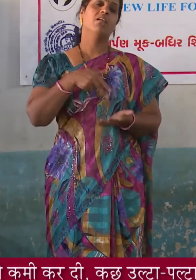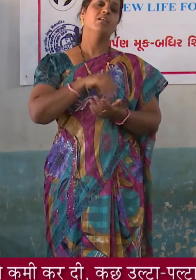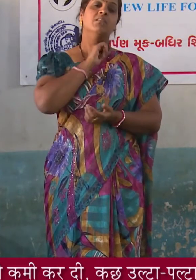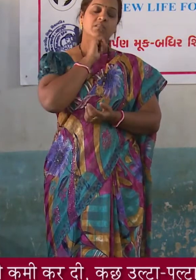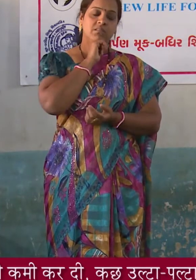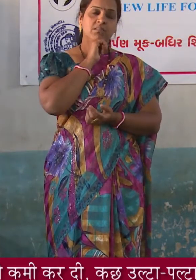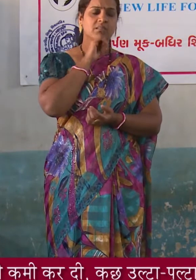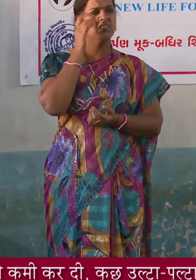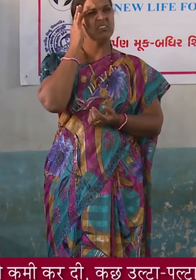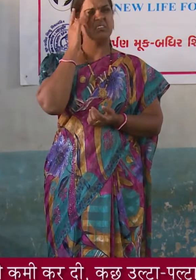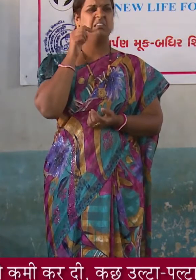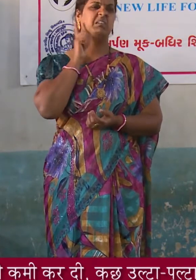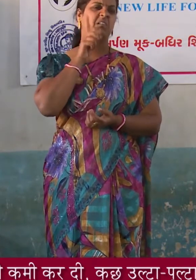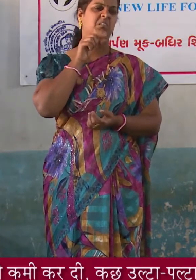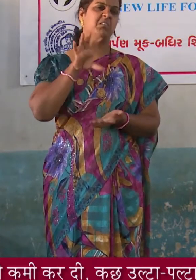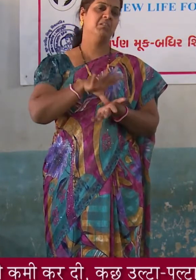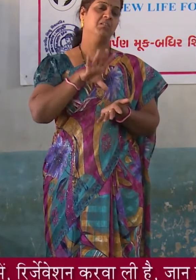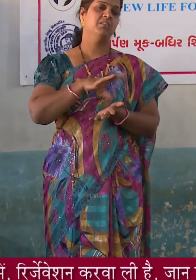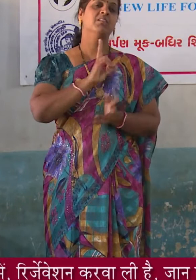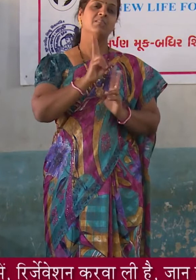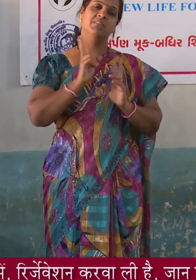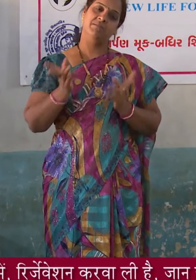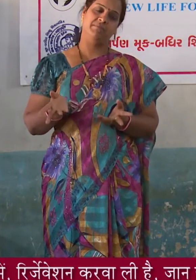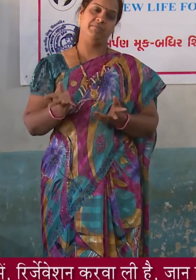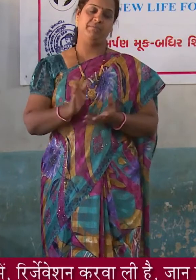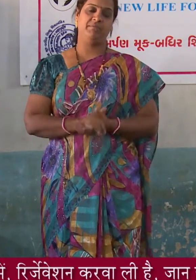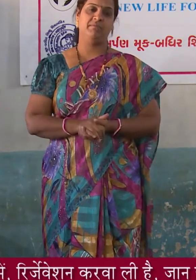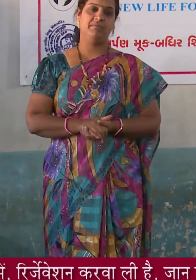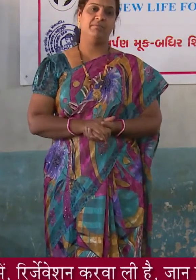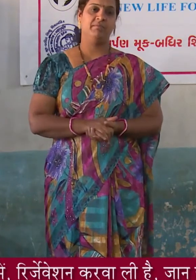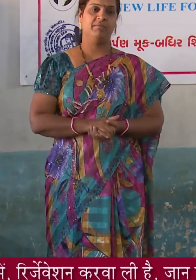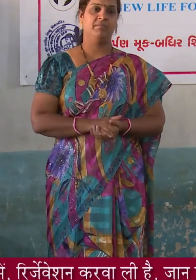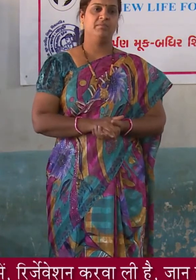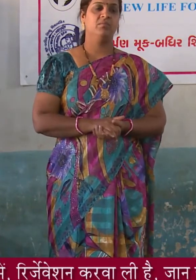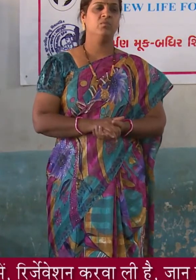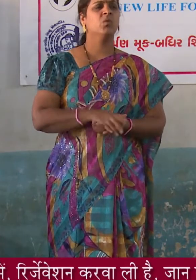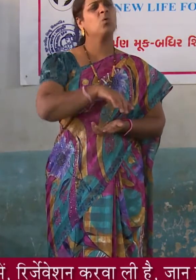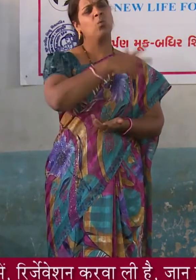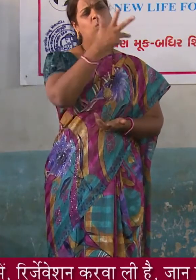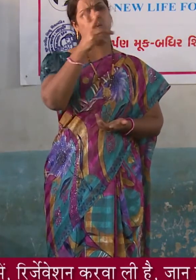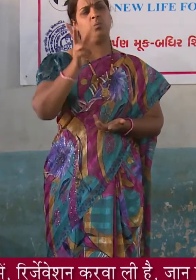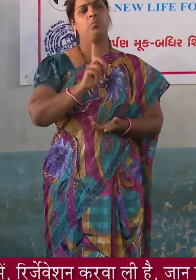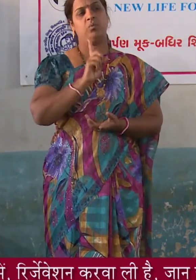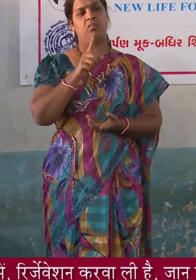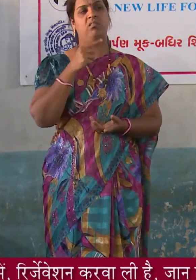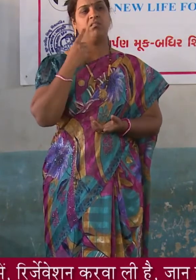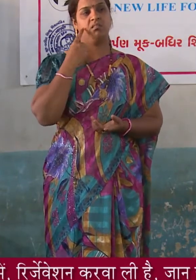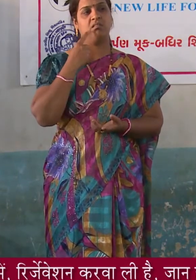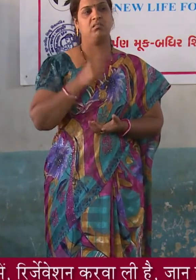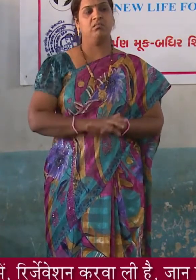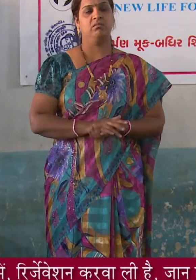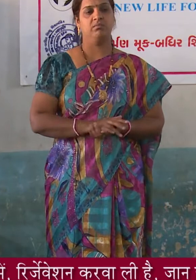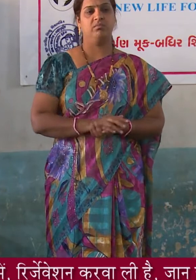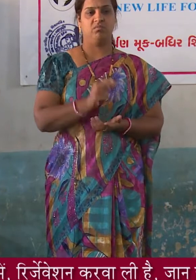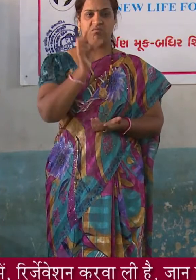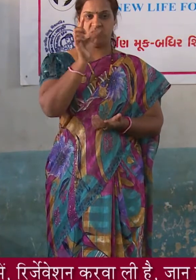हैं। टमाटर मारेंगे, जूते मारेंगे। एक व्यक्ति है, उसने एक टिकट ले